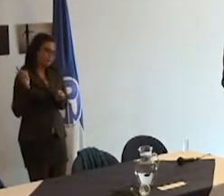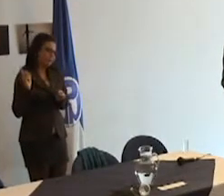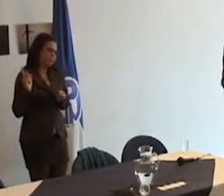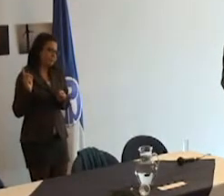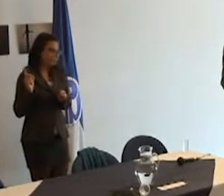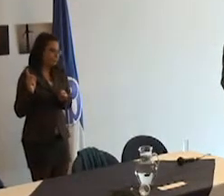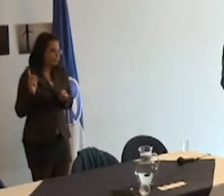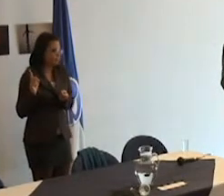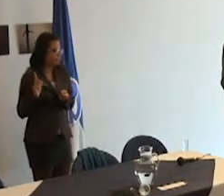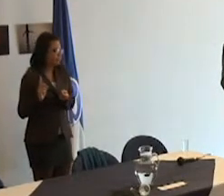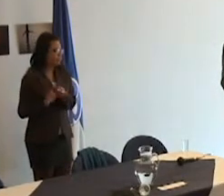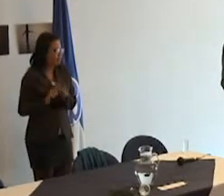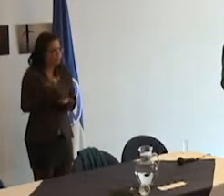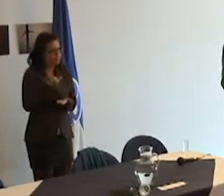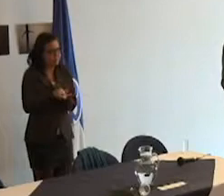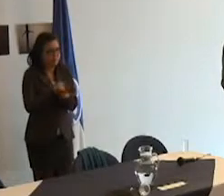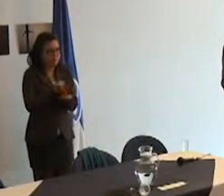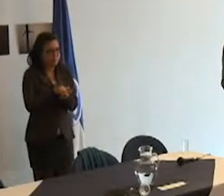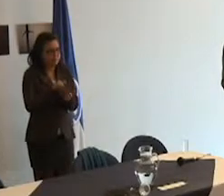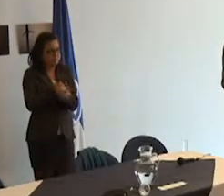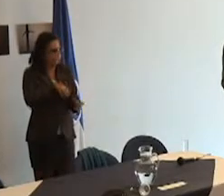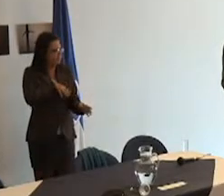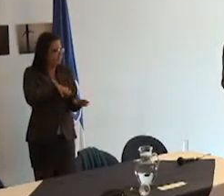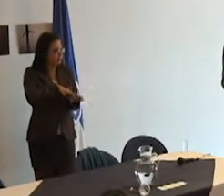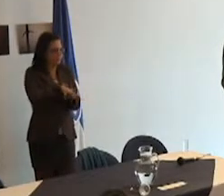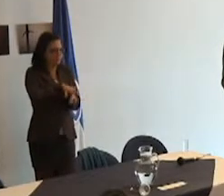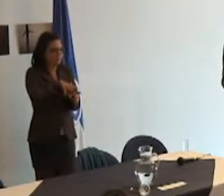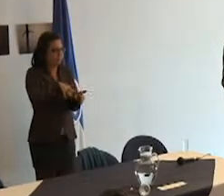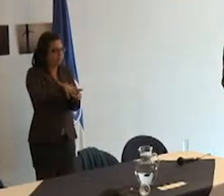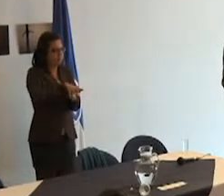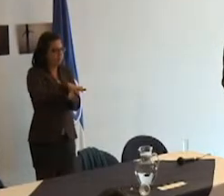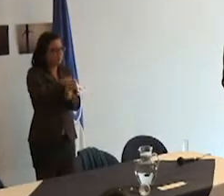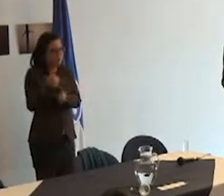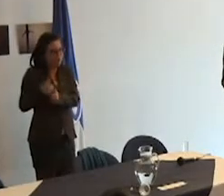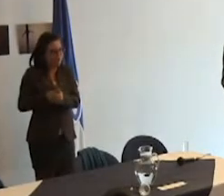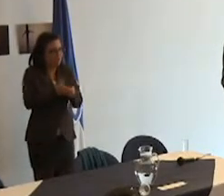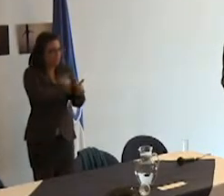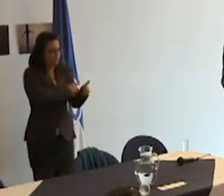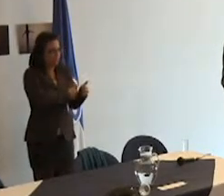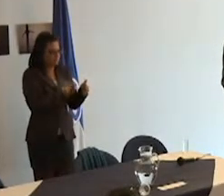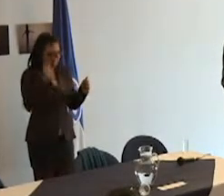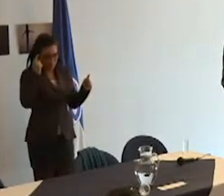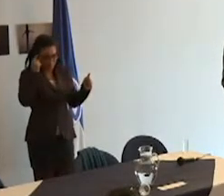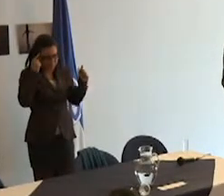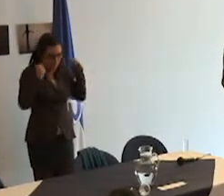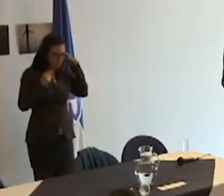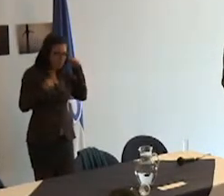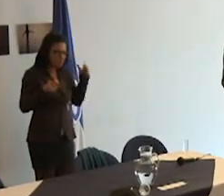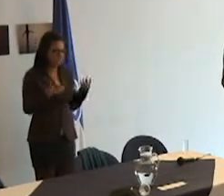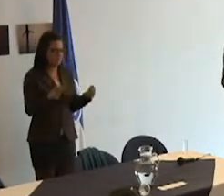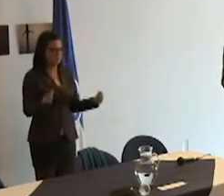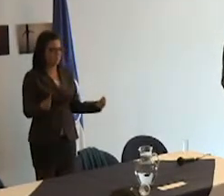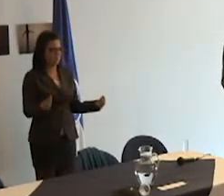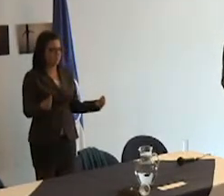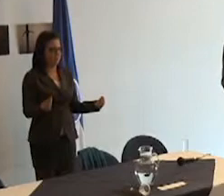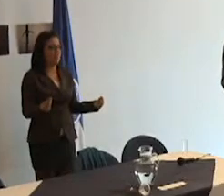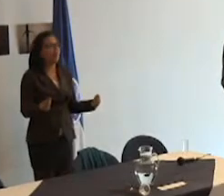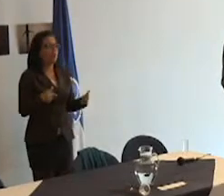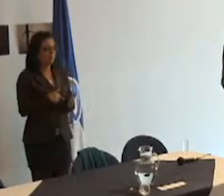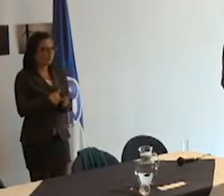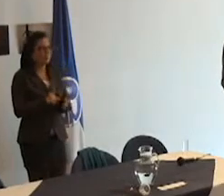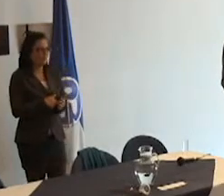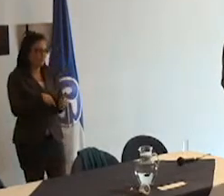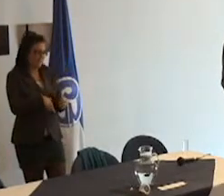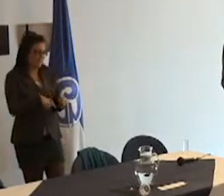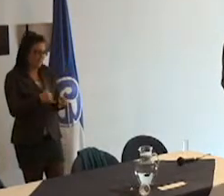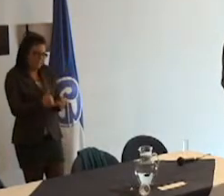las connotaciones para cada uno de ellos. Queda entonces así el terreno fértil para el desarrollo de